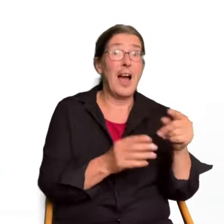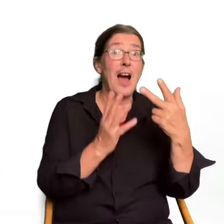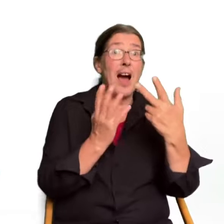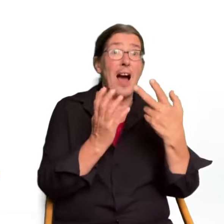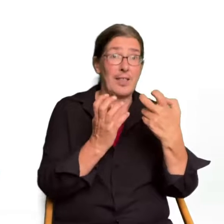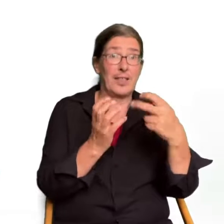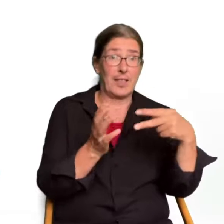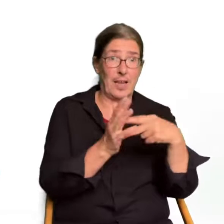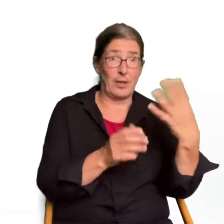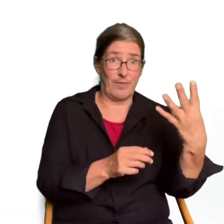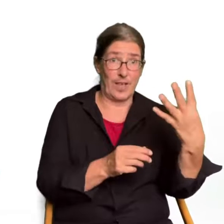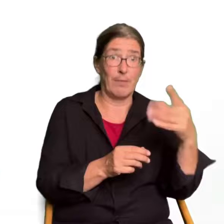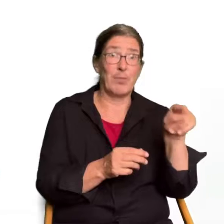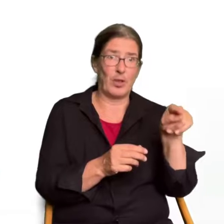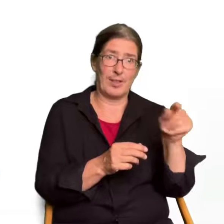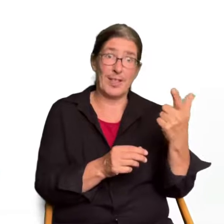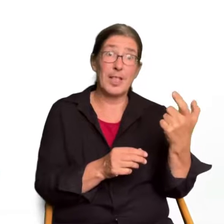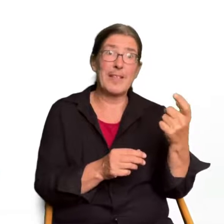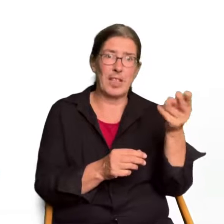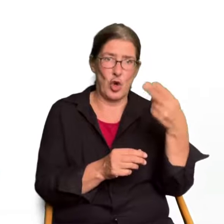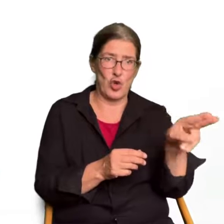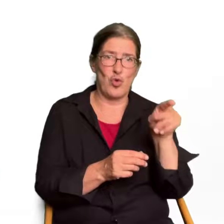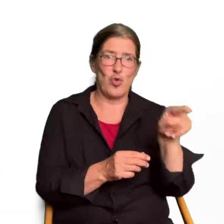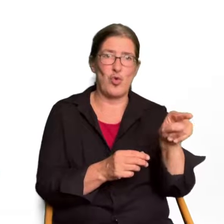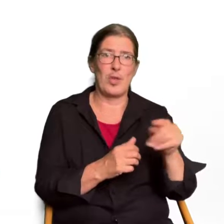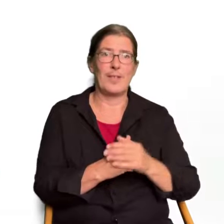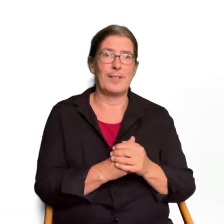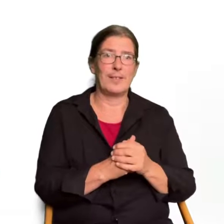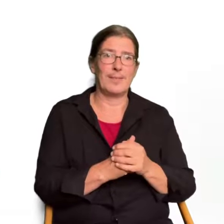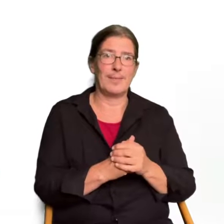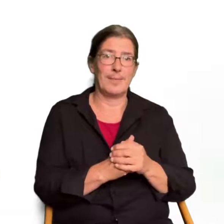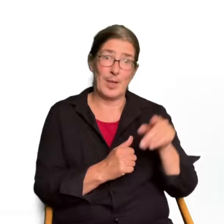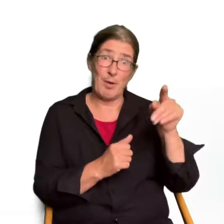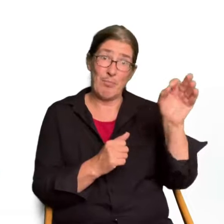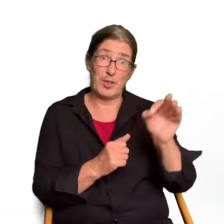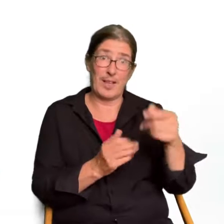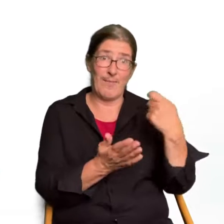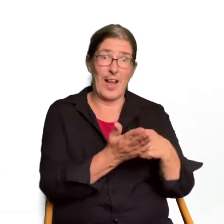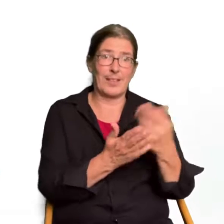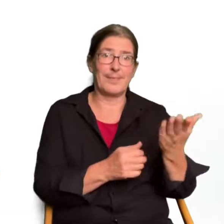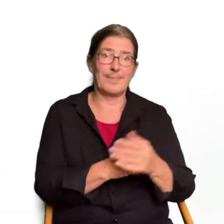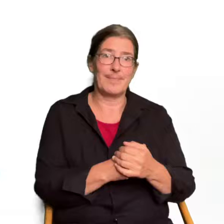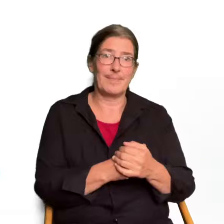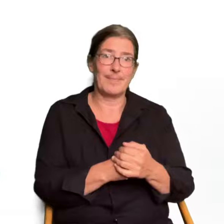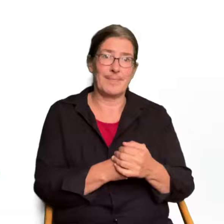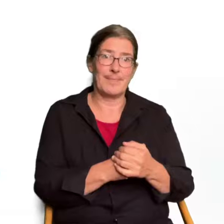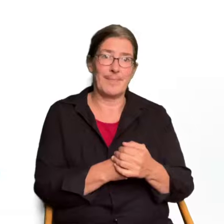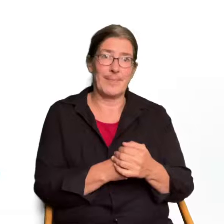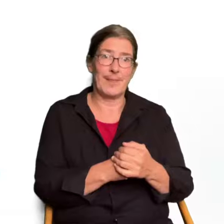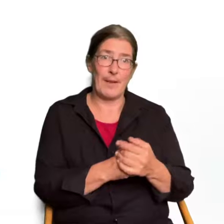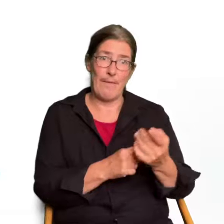wäre 80 geteilt durch 4 also 20 Euro das ist praktisch der Prozentwert von